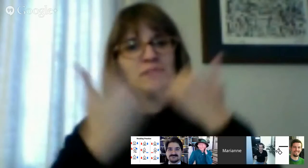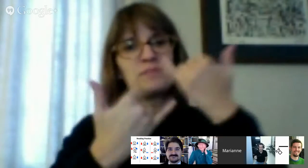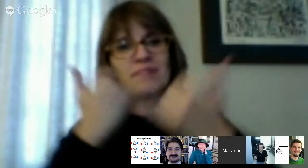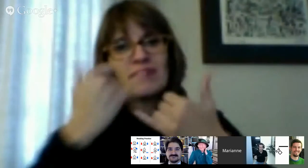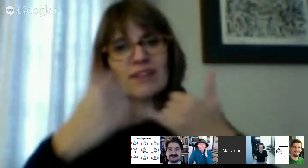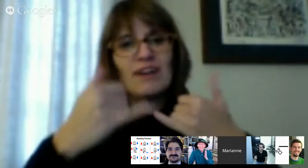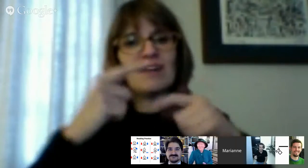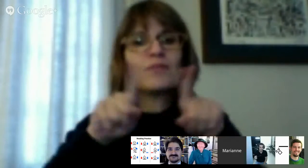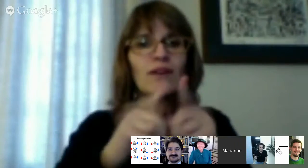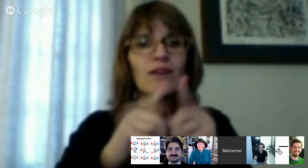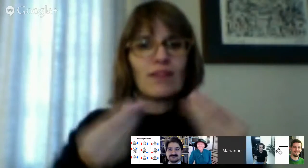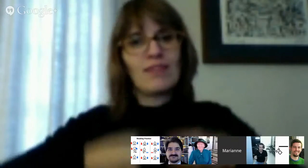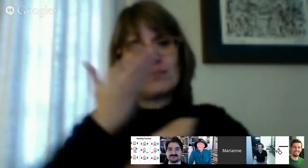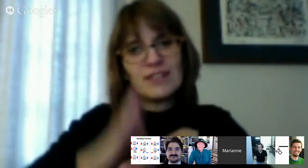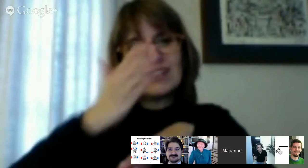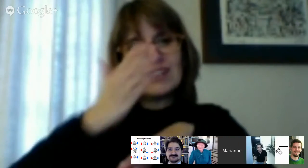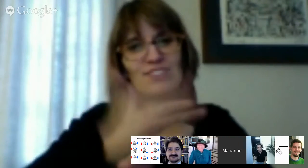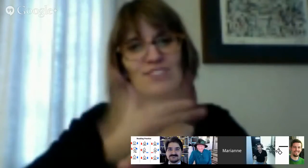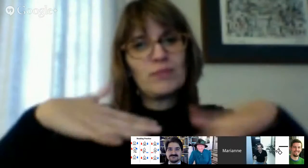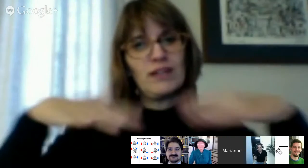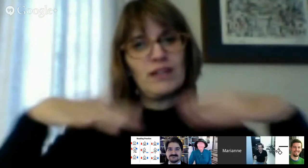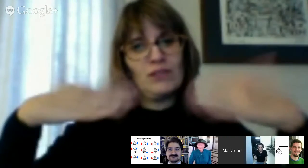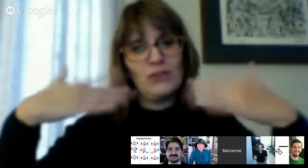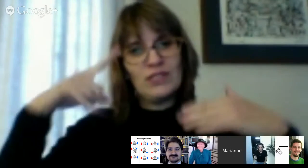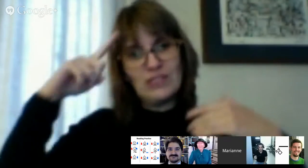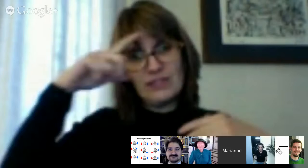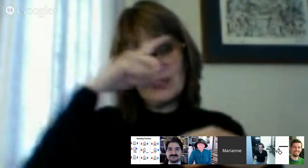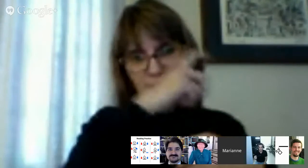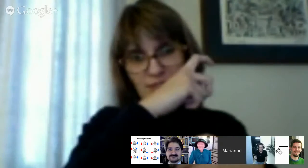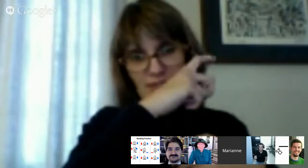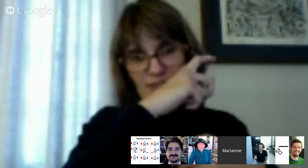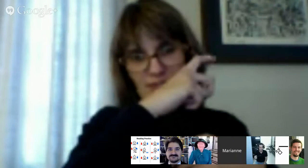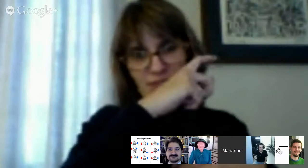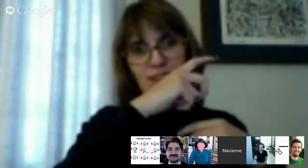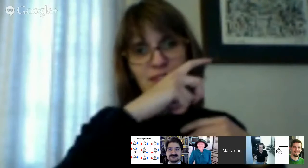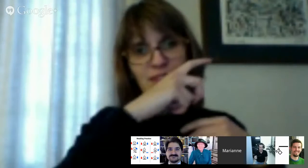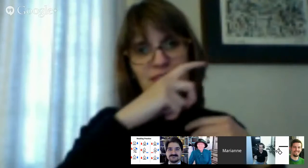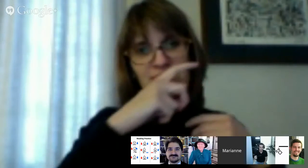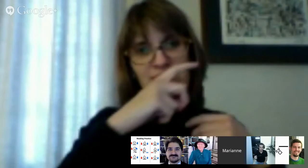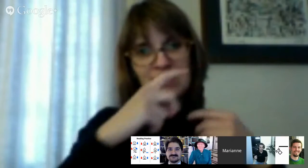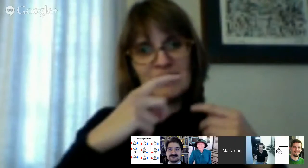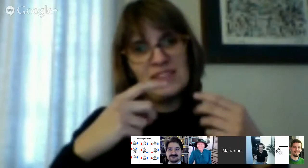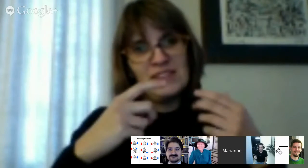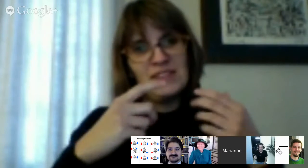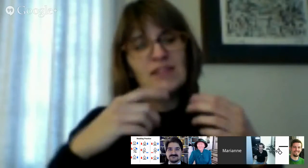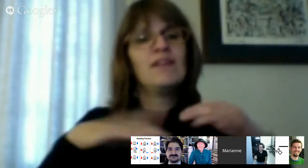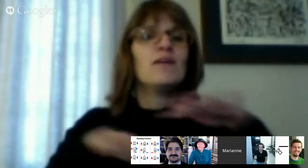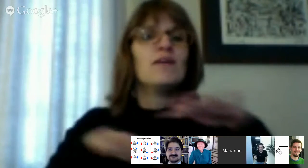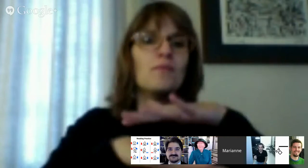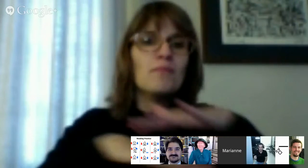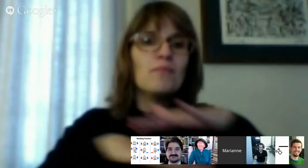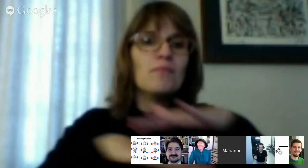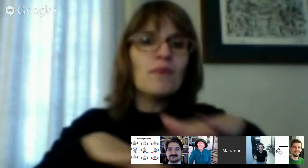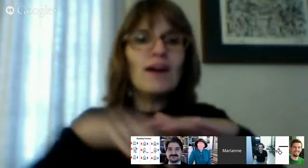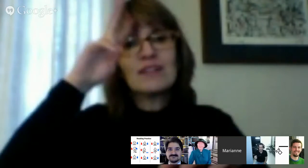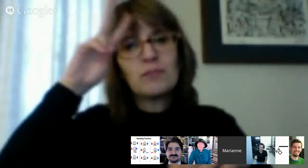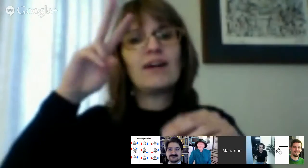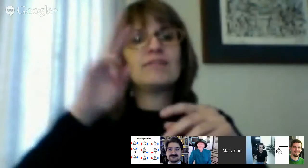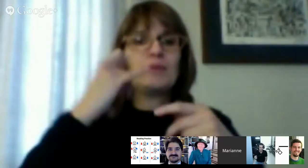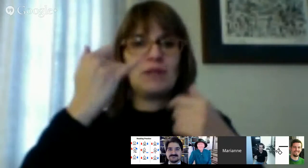diferenciamos a direita e a esquerda. E isso fez com que